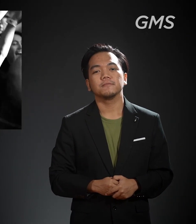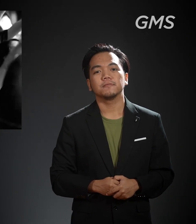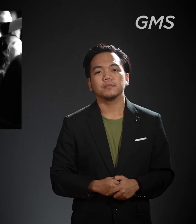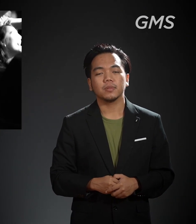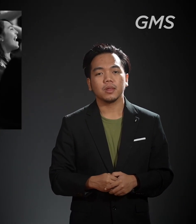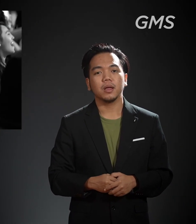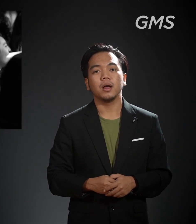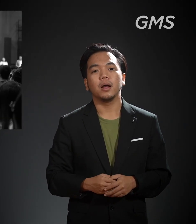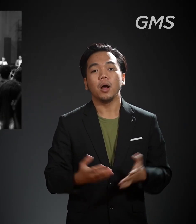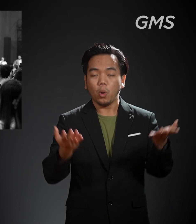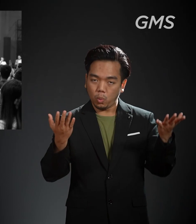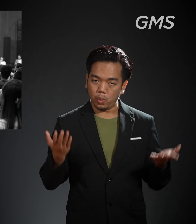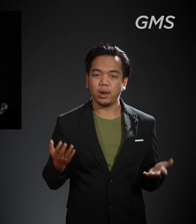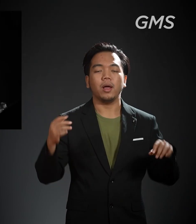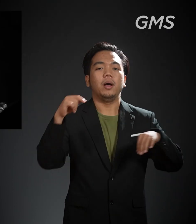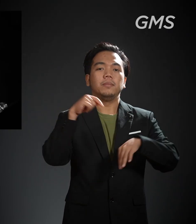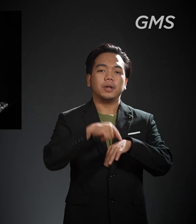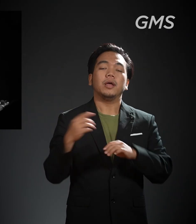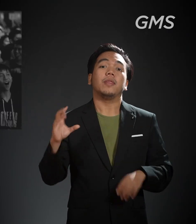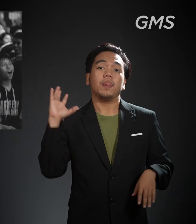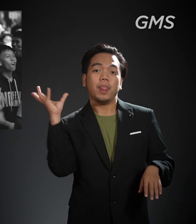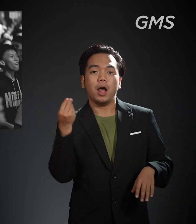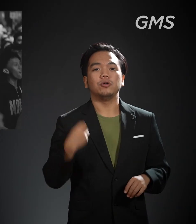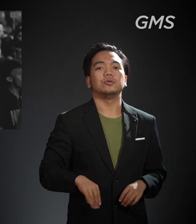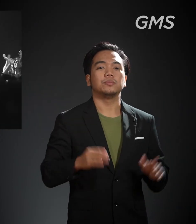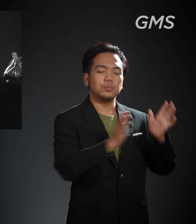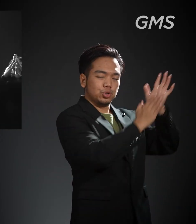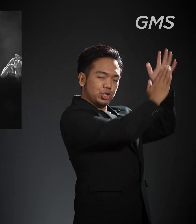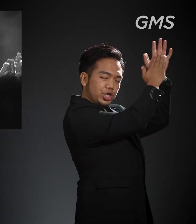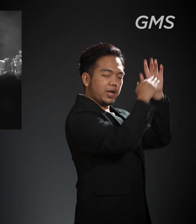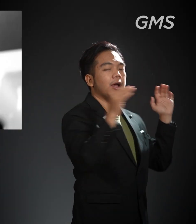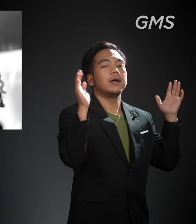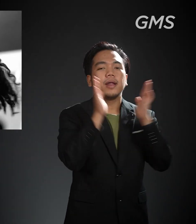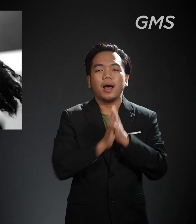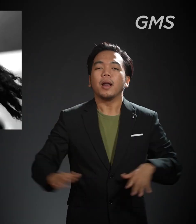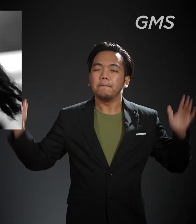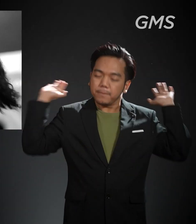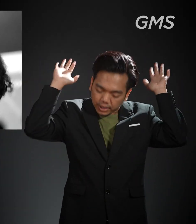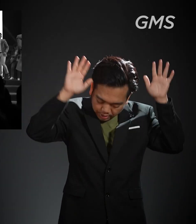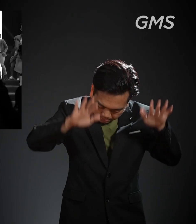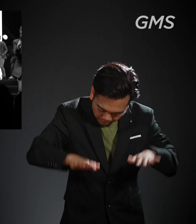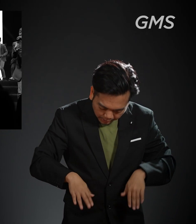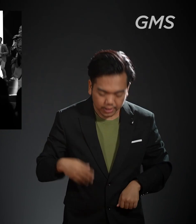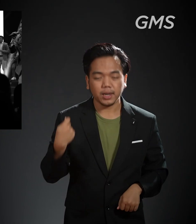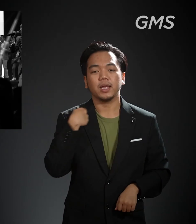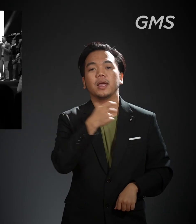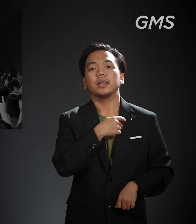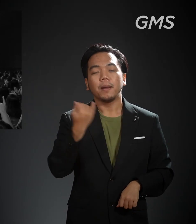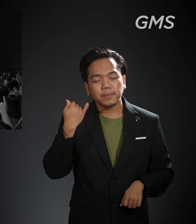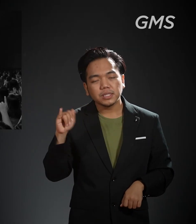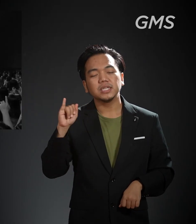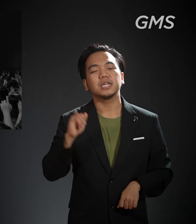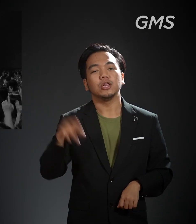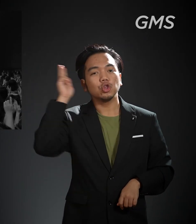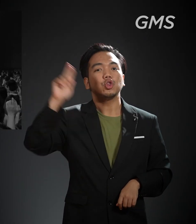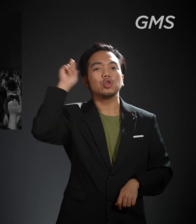Welcome to the Year of Praise and Provision. Mari kita mengizinkan Tuhan merajut rancangan yang